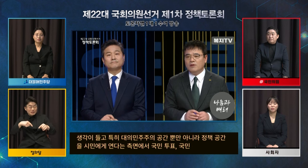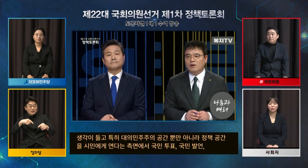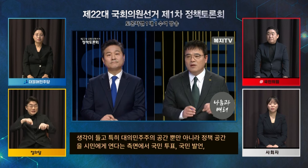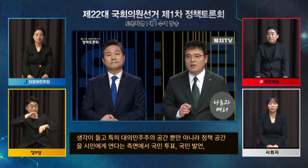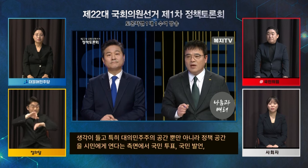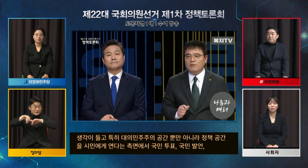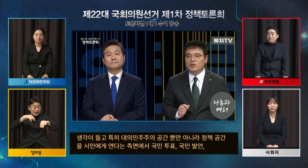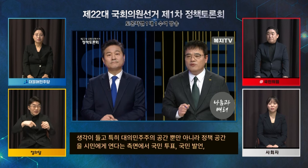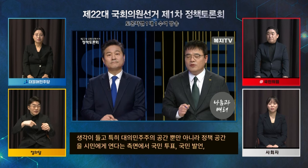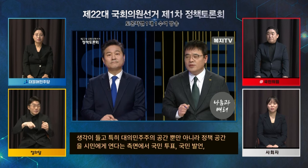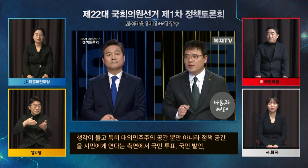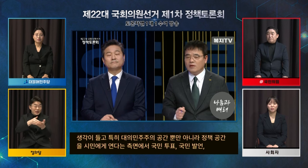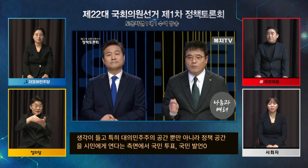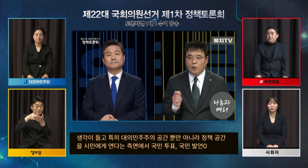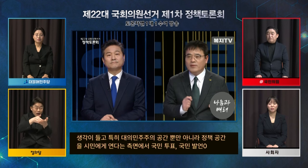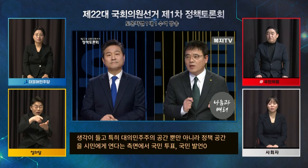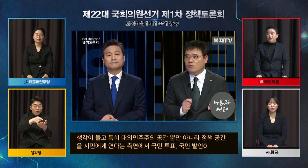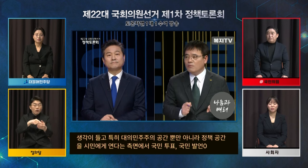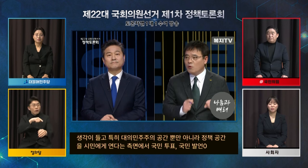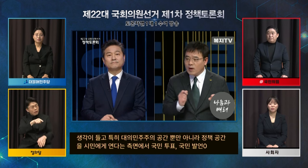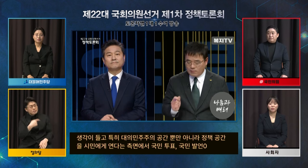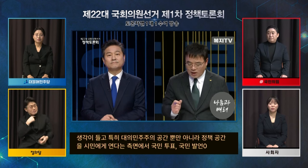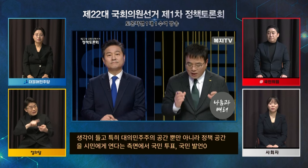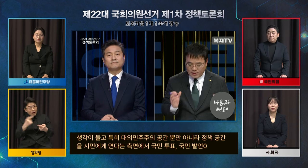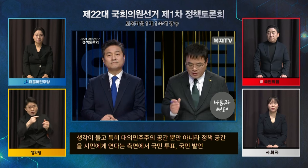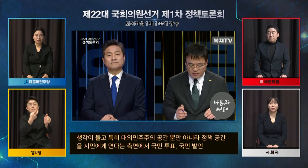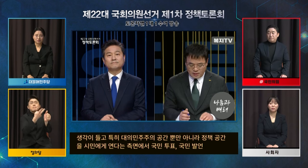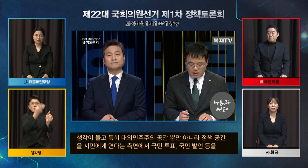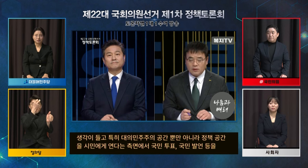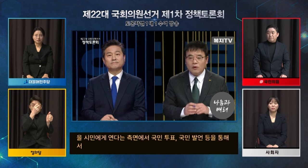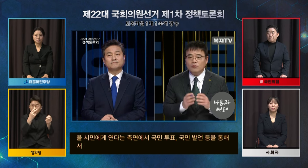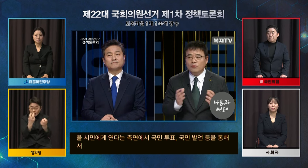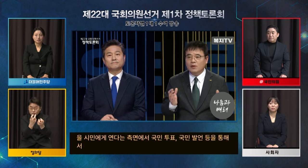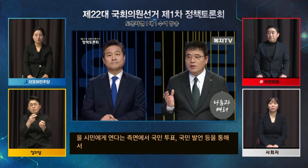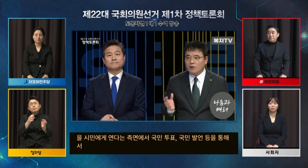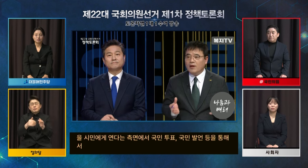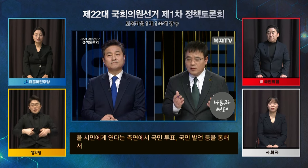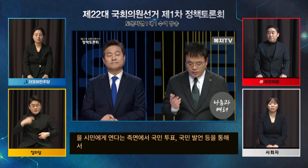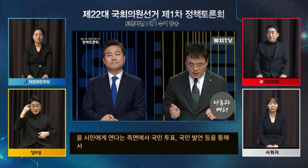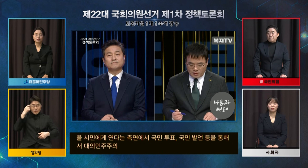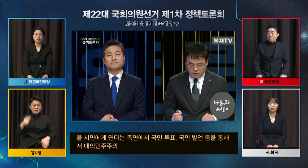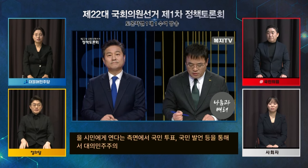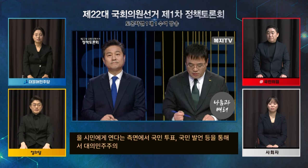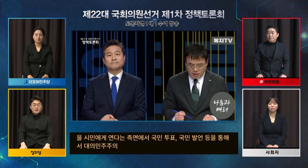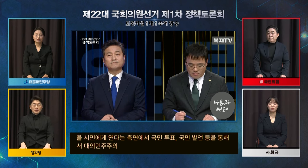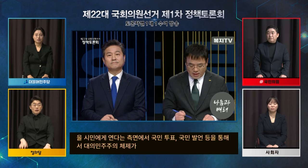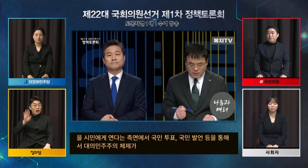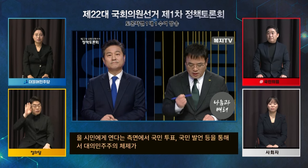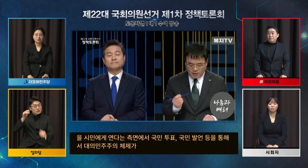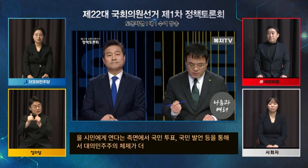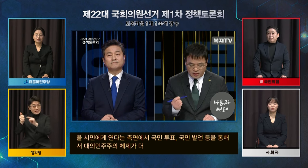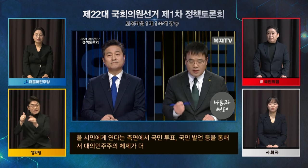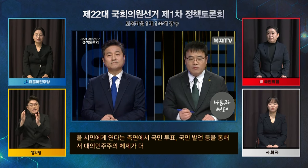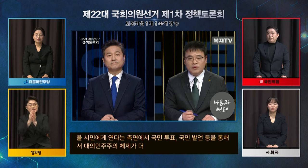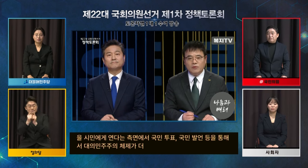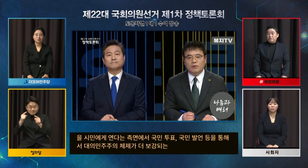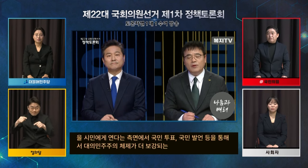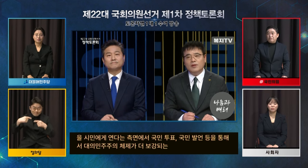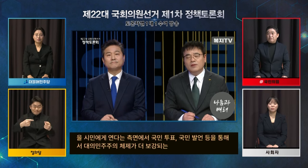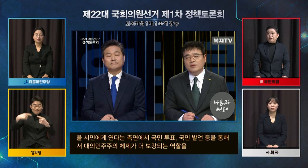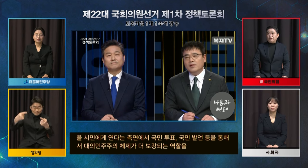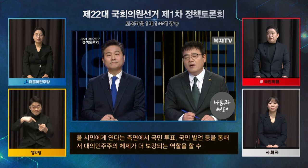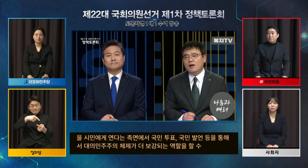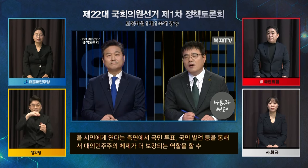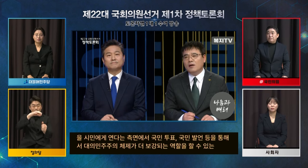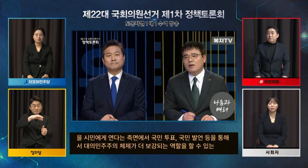보완되고 강화되는 더욱더 역할을 할 수 있게 하는 그런 역할을 만들어가야 된다고 생각하고 있고